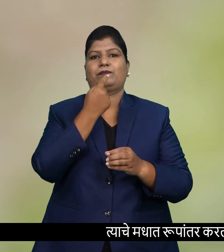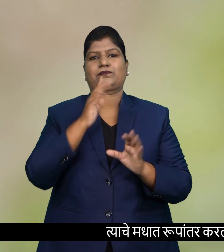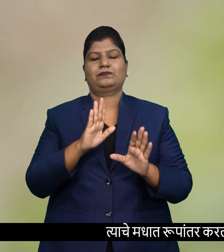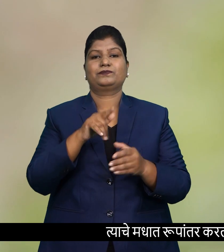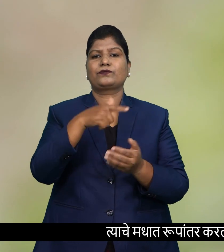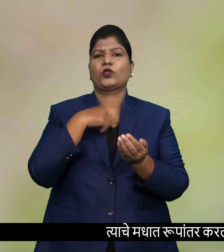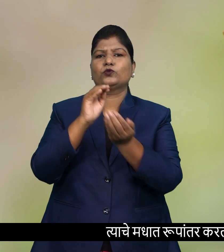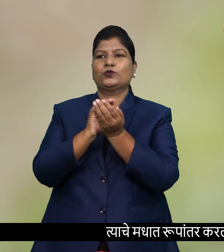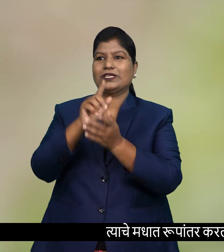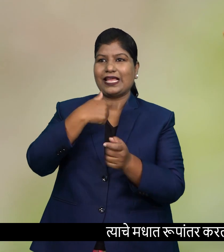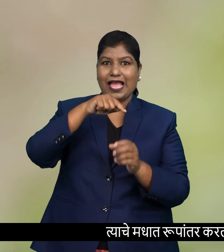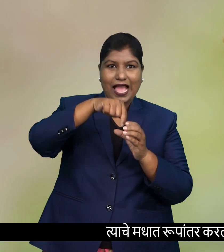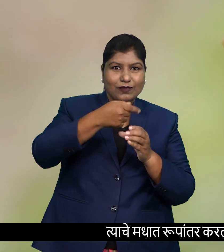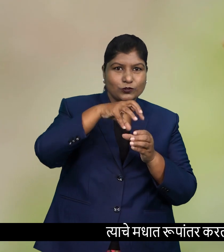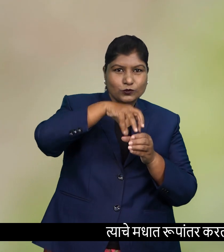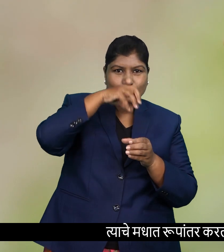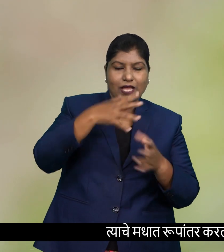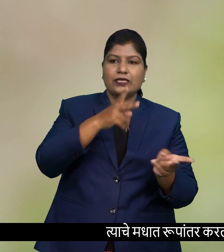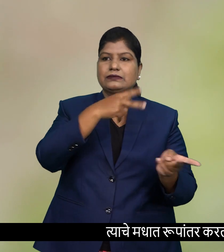त्यांच्या पोळ्यात साठवतात.